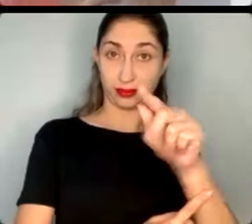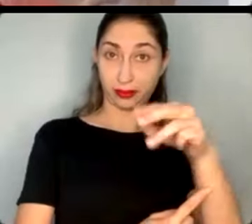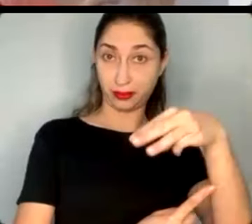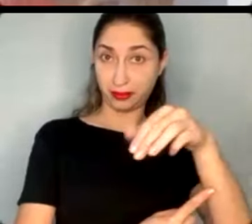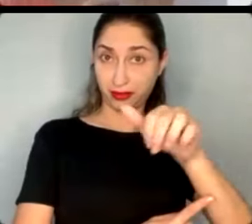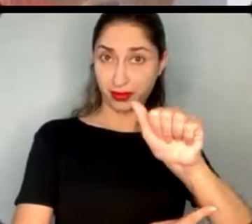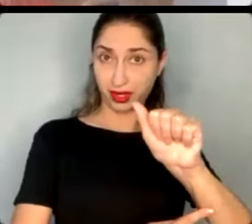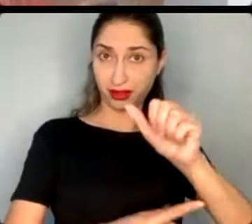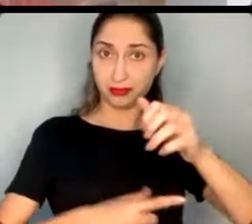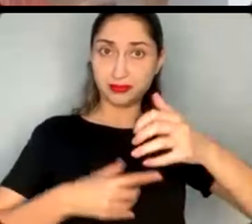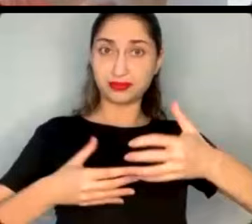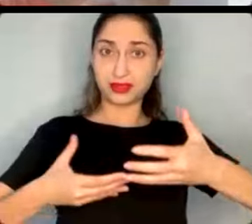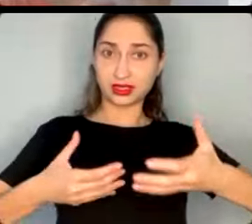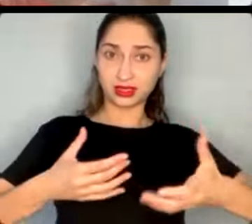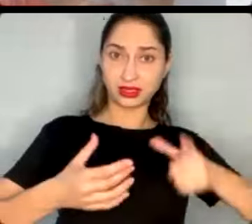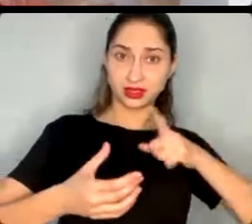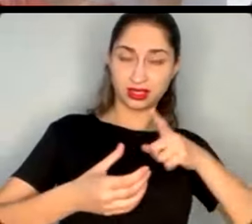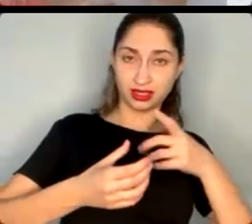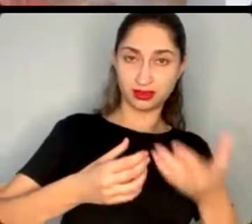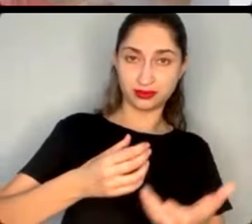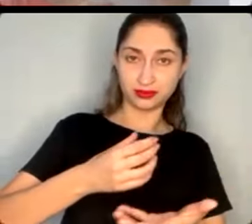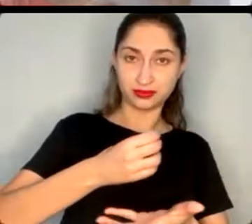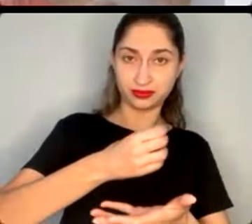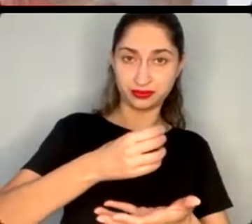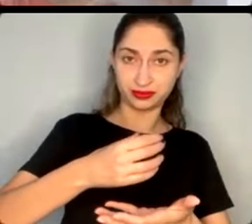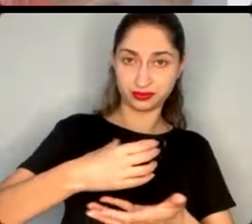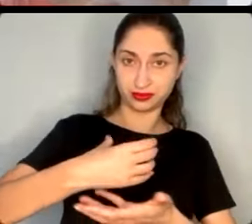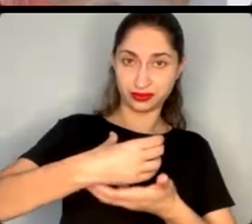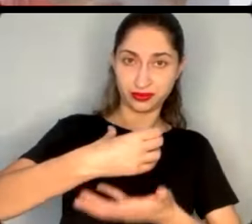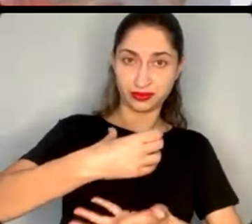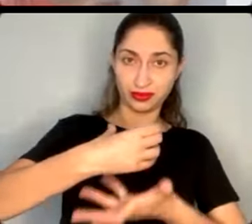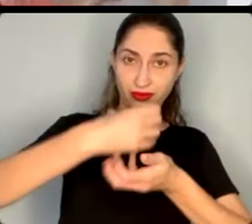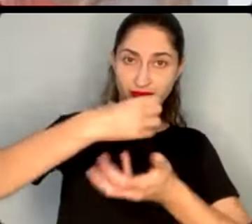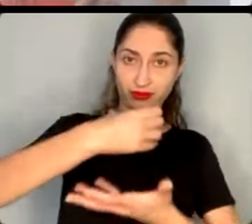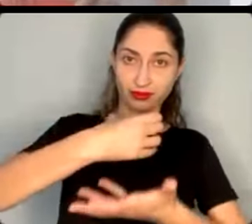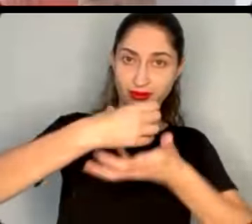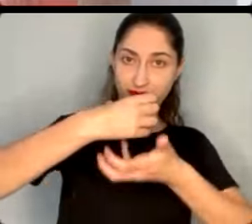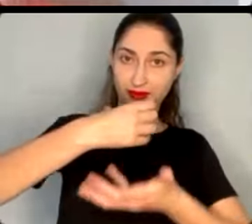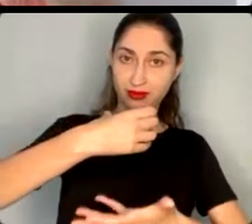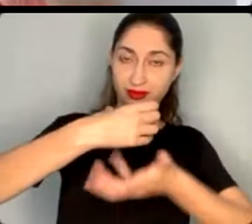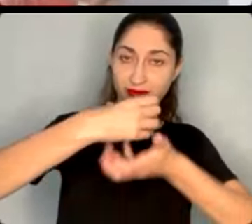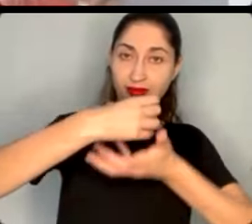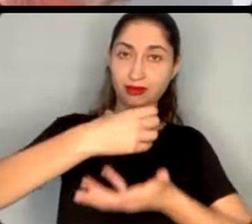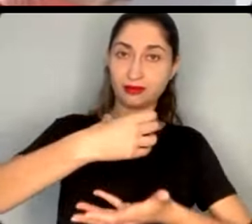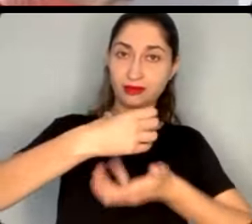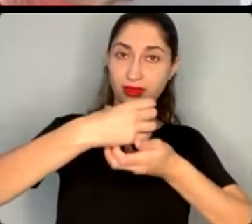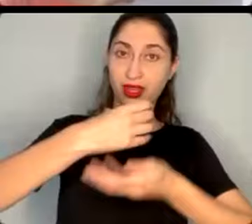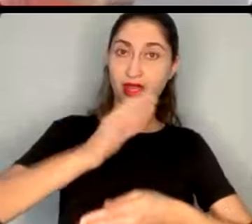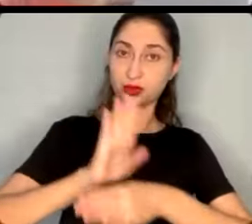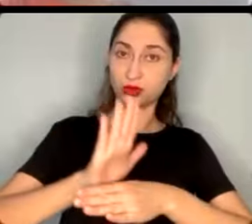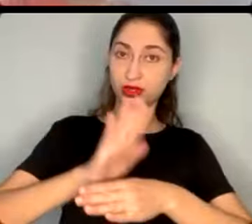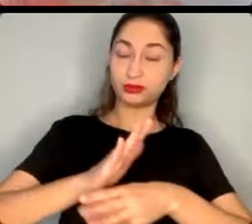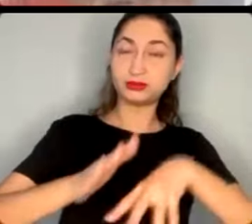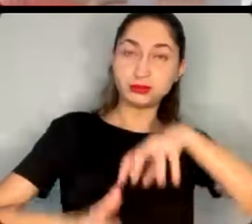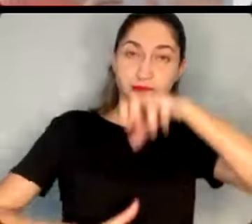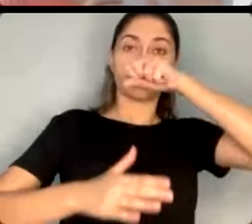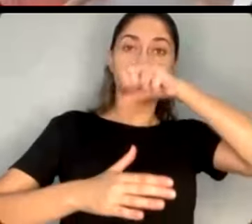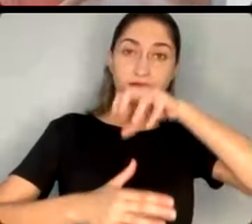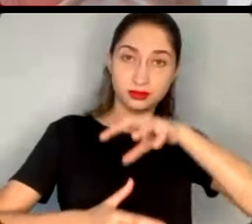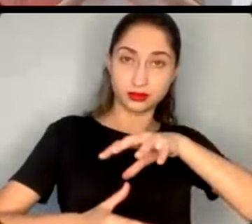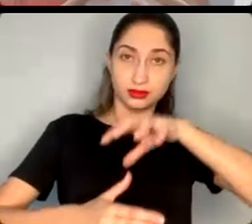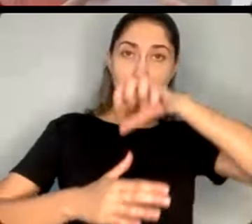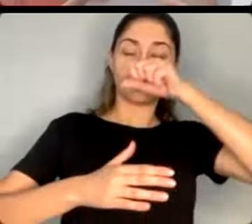que apoia aqui nas costelas flutuantes. Então, ele ajuda, né, na respiração